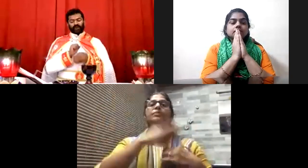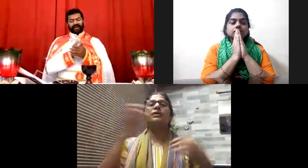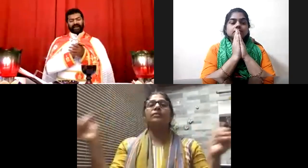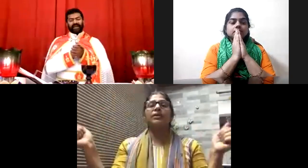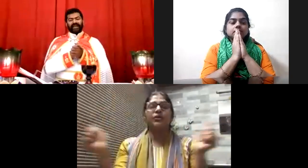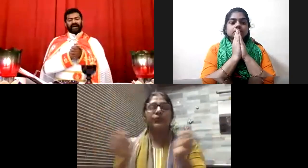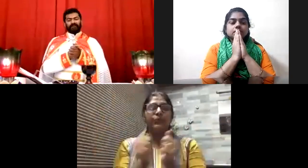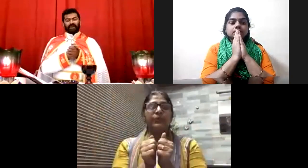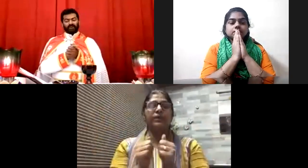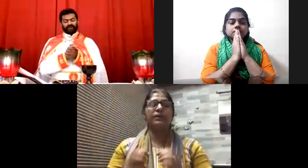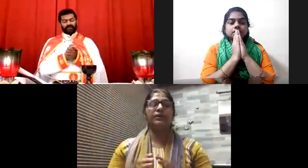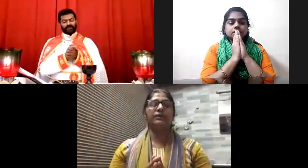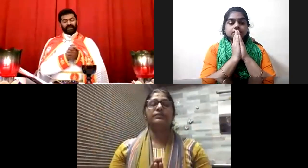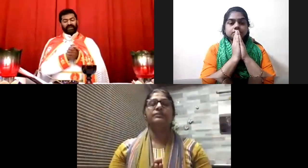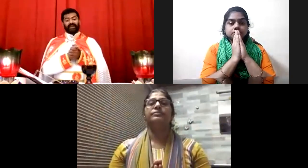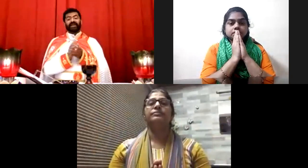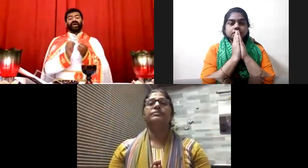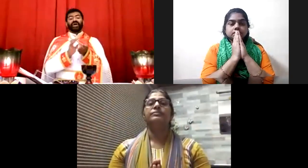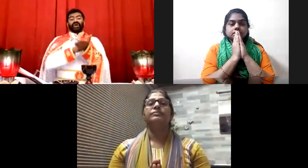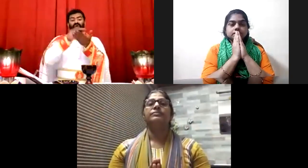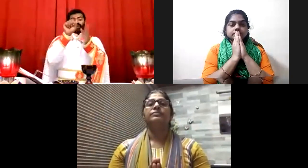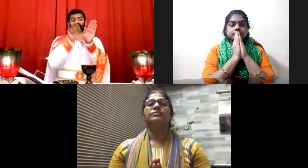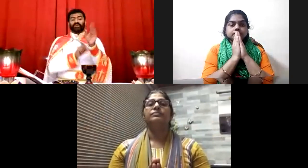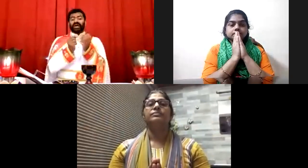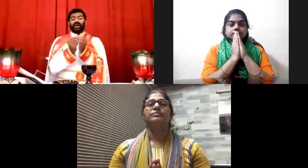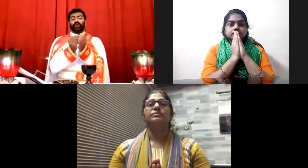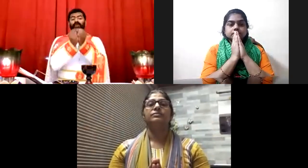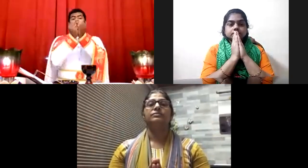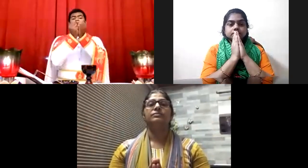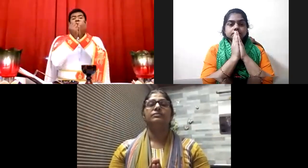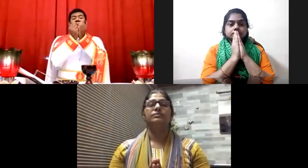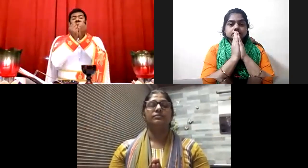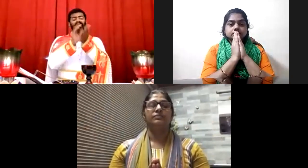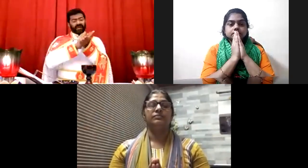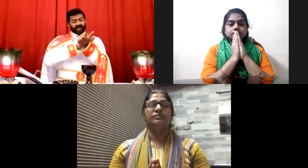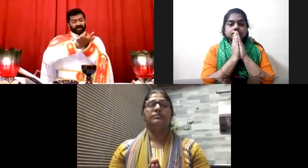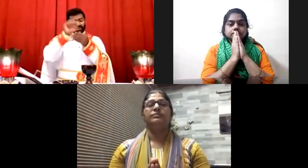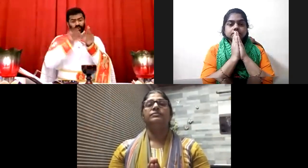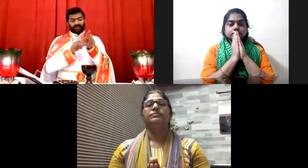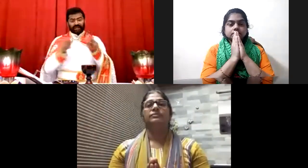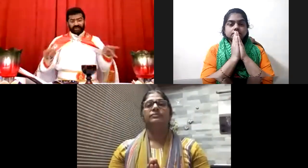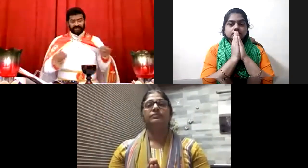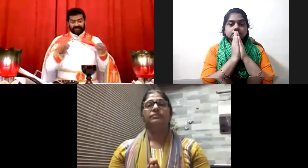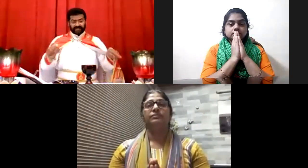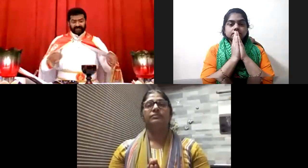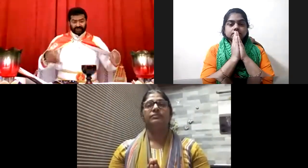അങ്ങയോടും അങ്ങയുടെ ആത്മാവോടും കൂടെ. വിശുദ്ധ കുർബാന വിശുദ്ധ